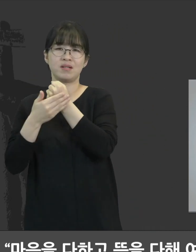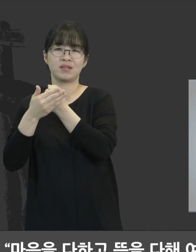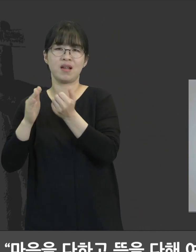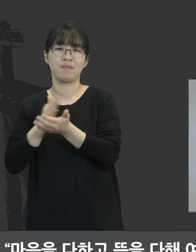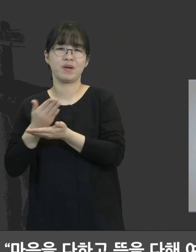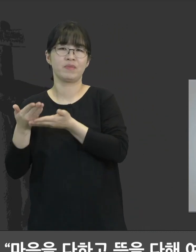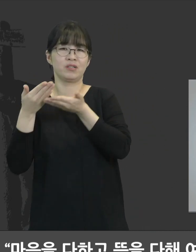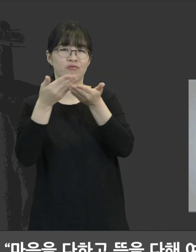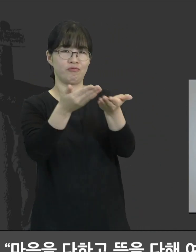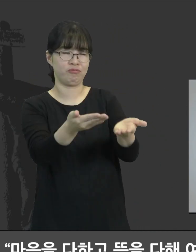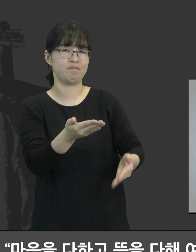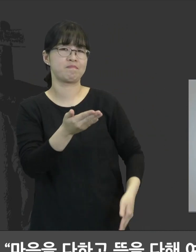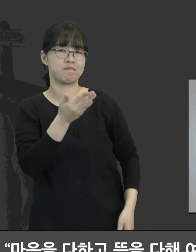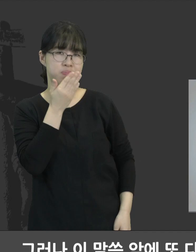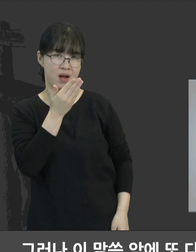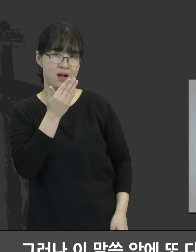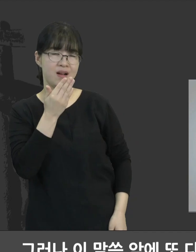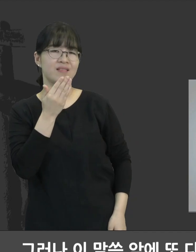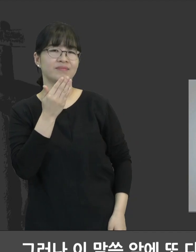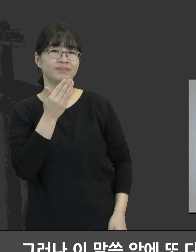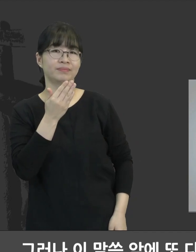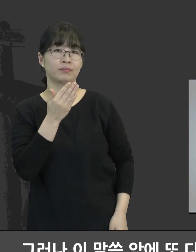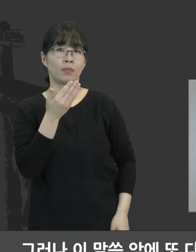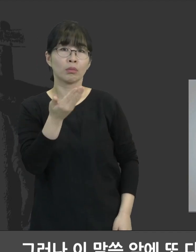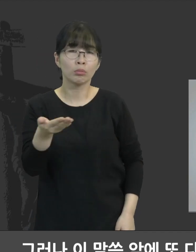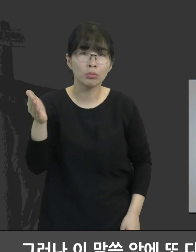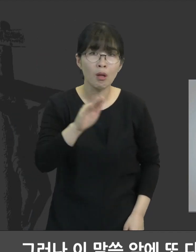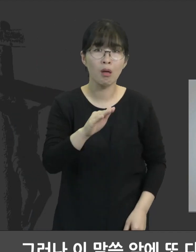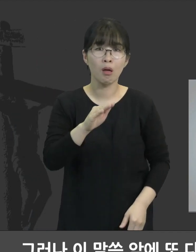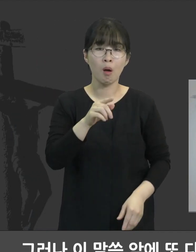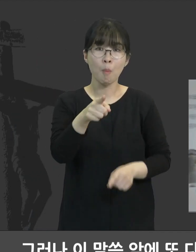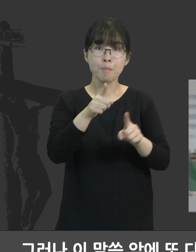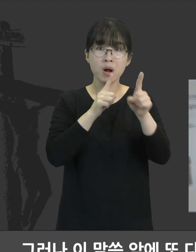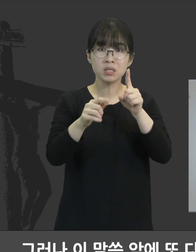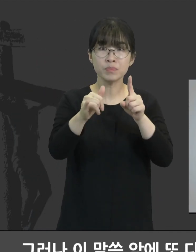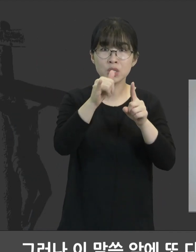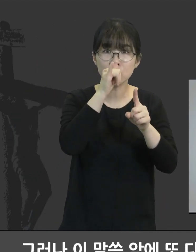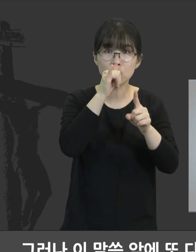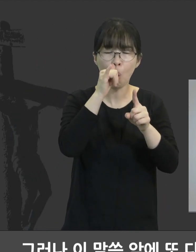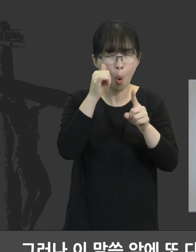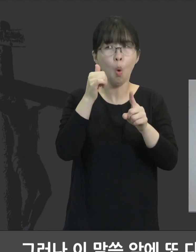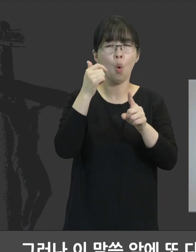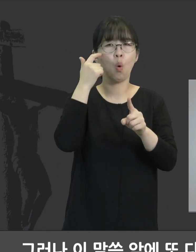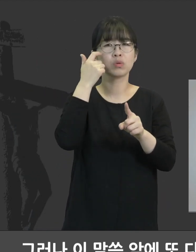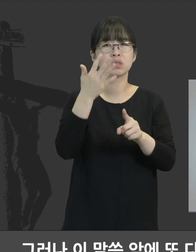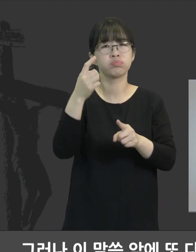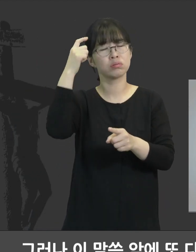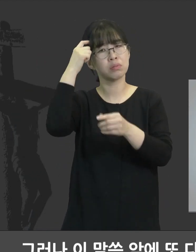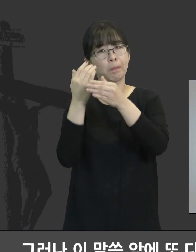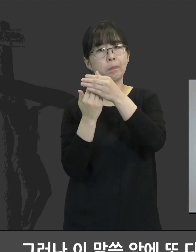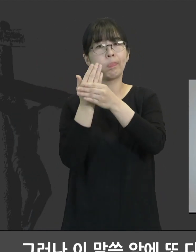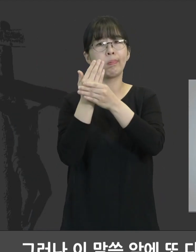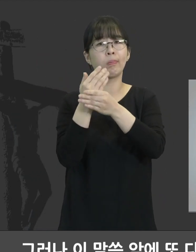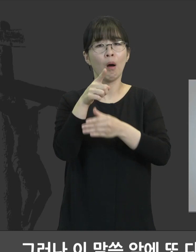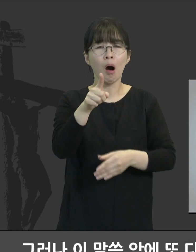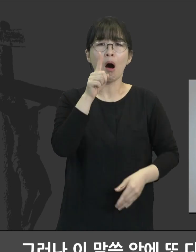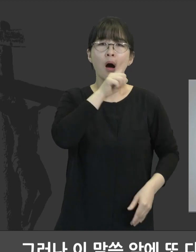것이라고 말이죠. 그러나 이 말씀 앞에 또 다른 질문이 생깁니다. 이러한 악순환이 반복되지